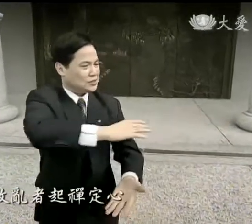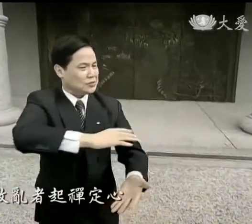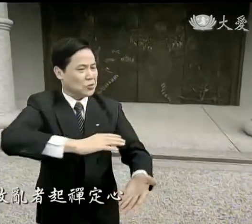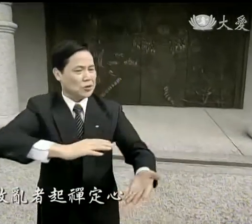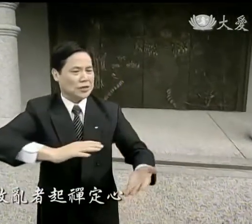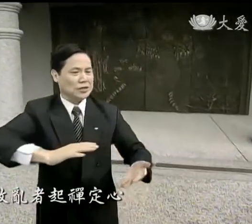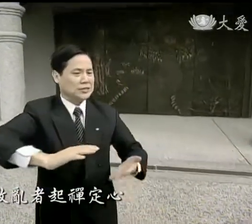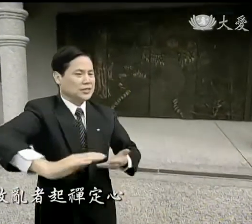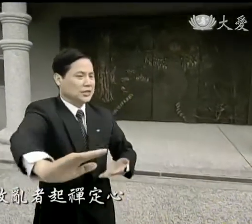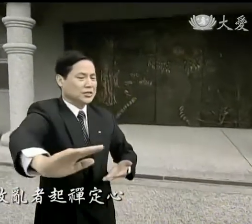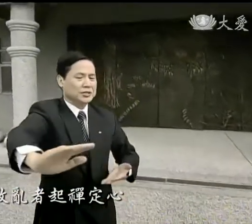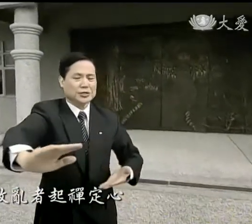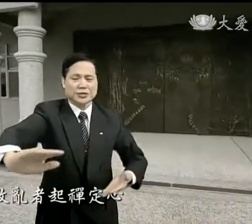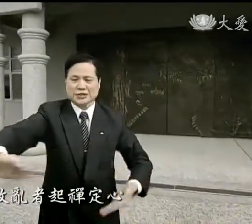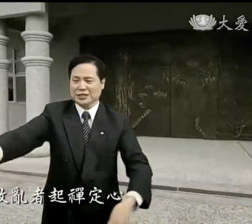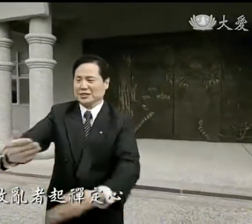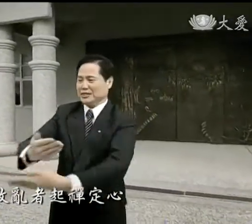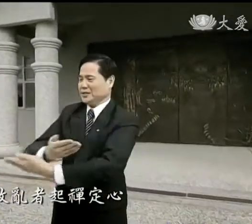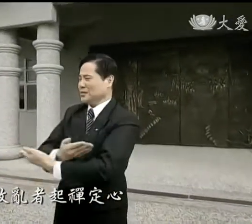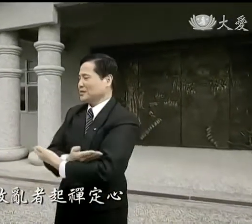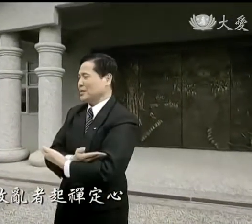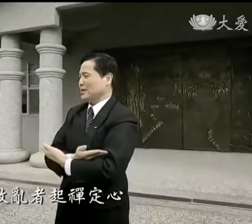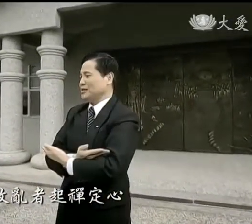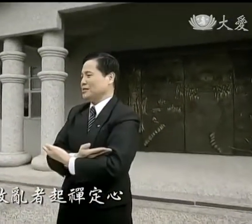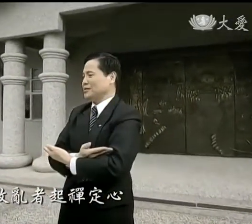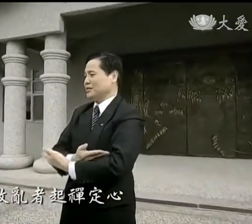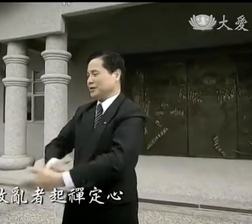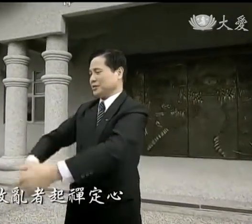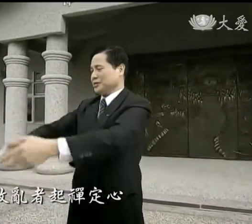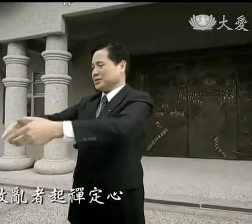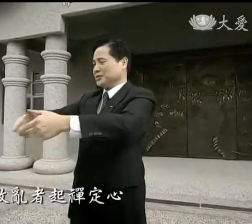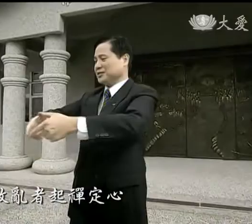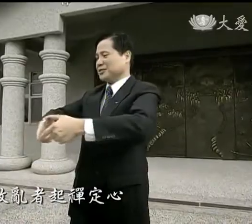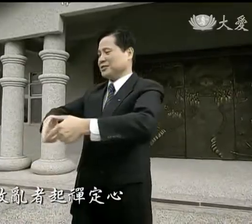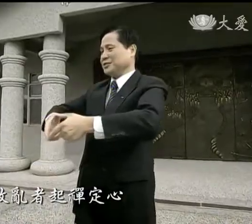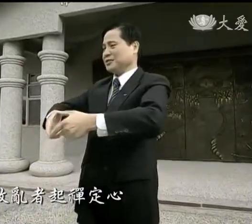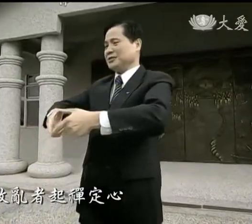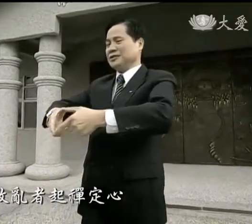三满者起禅定心，